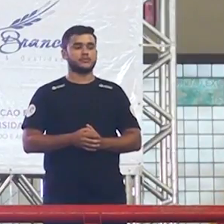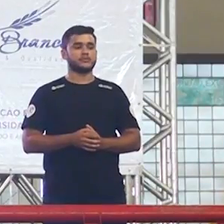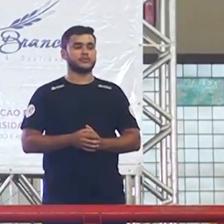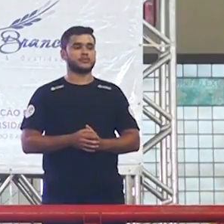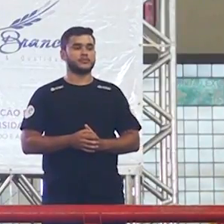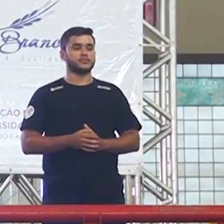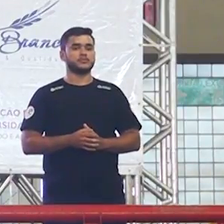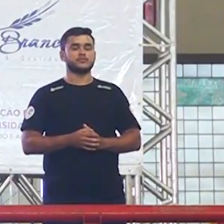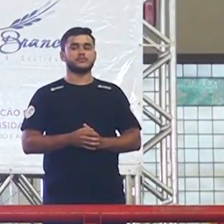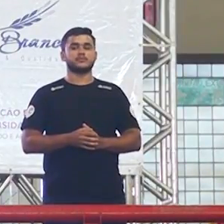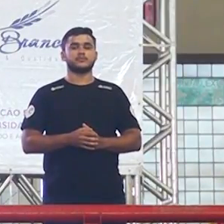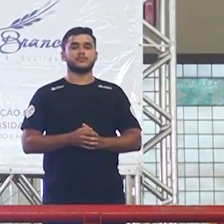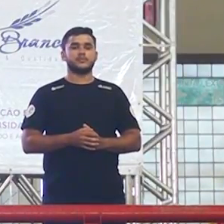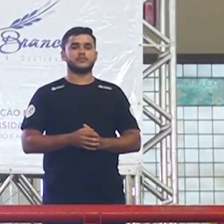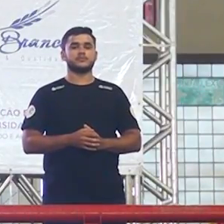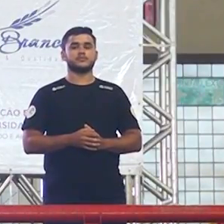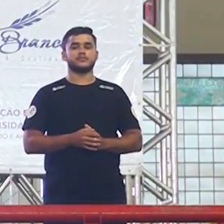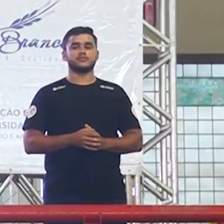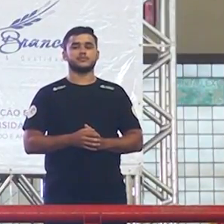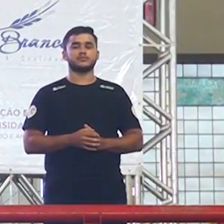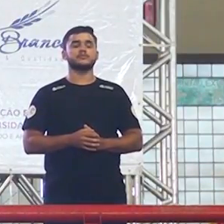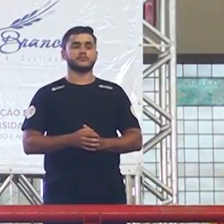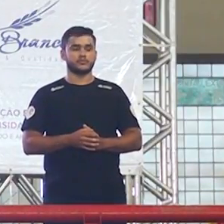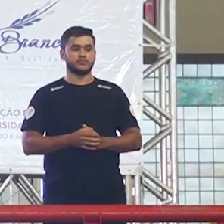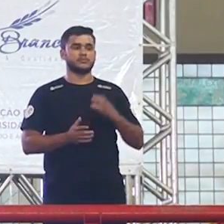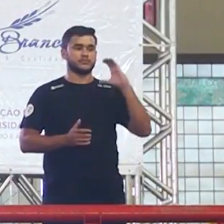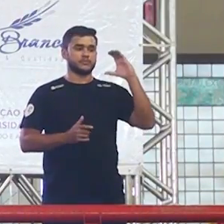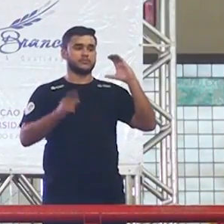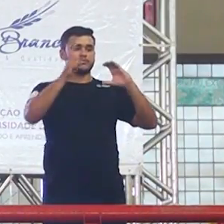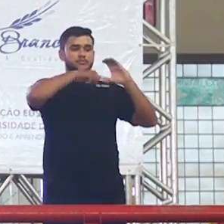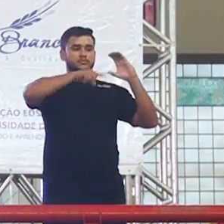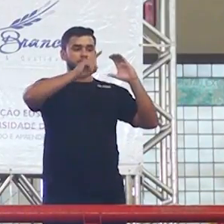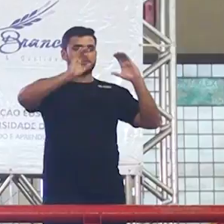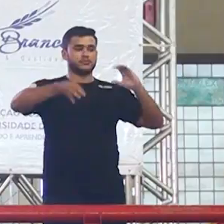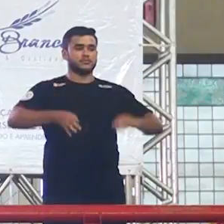200 aparelho, é o item C de casa.